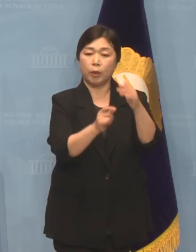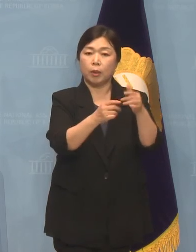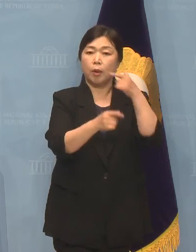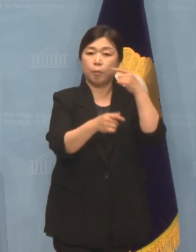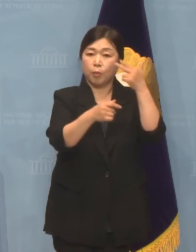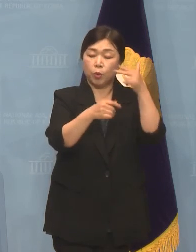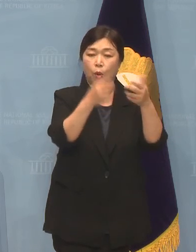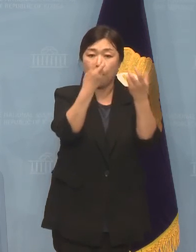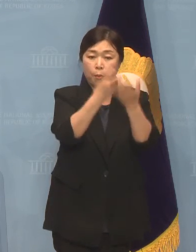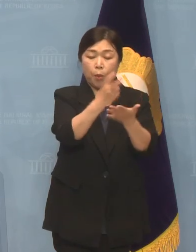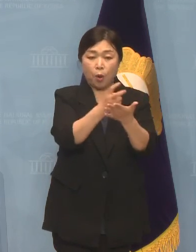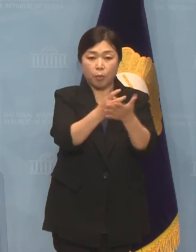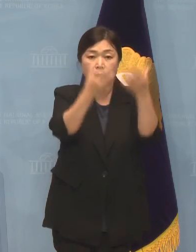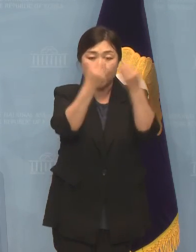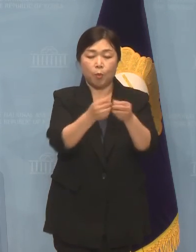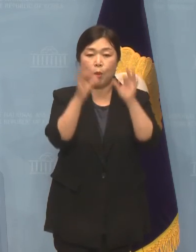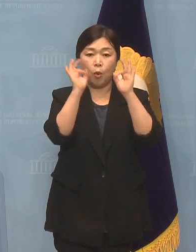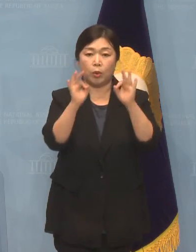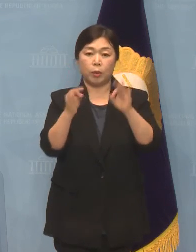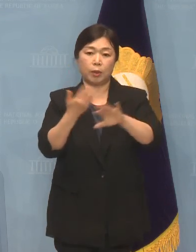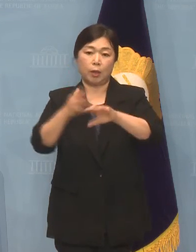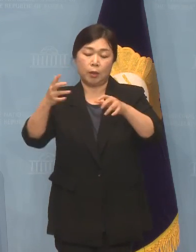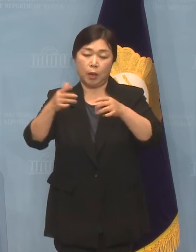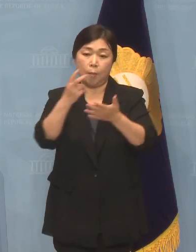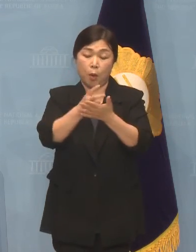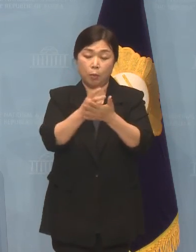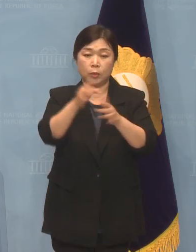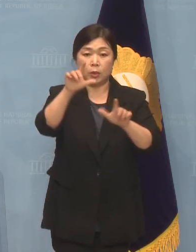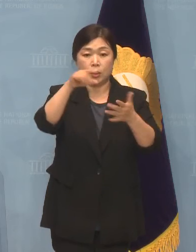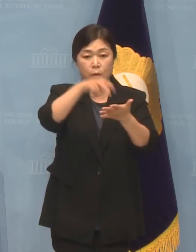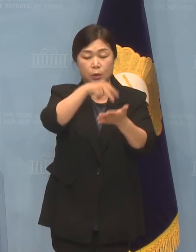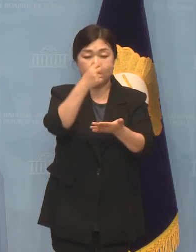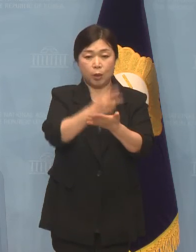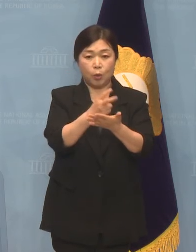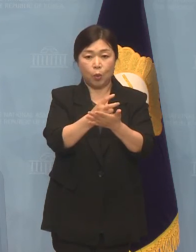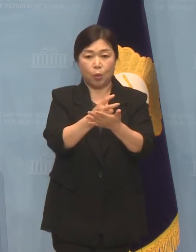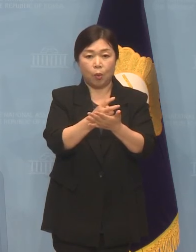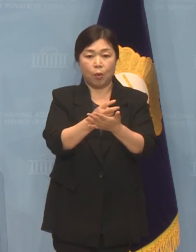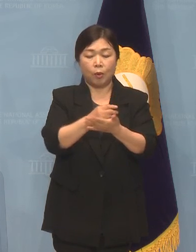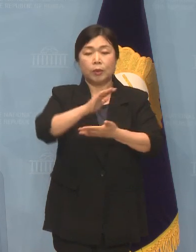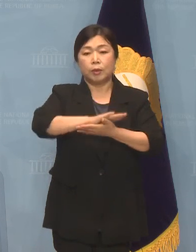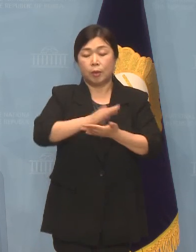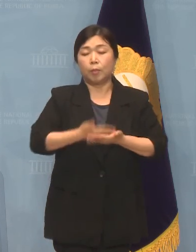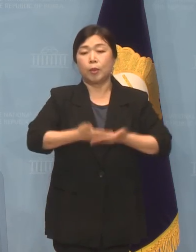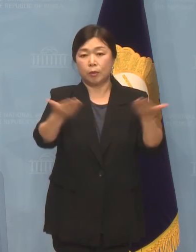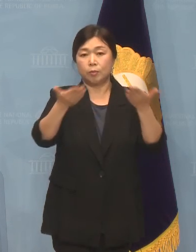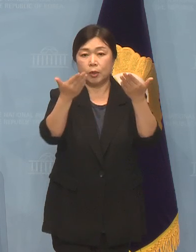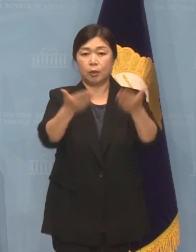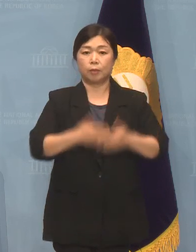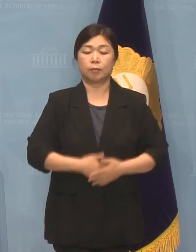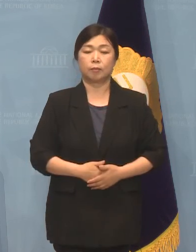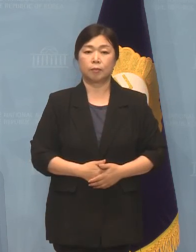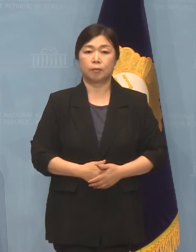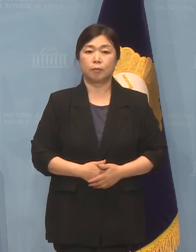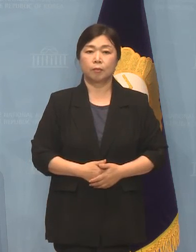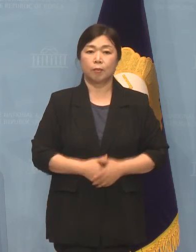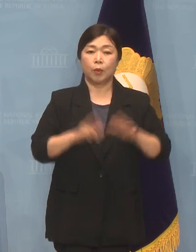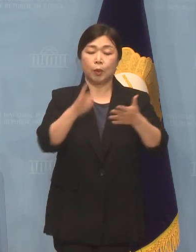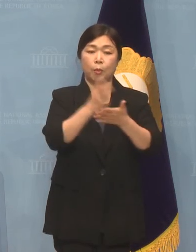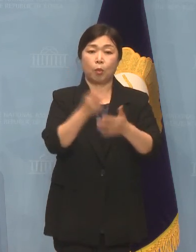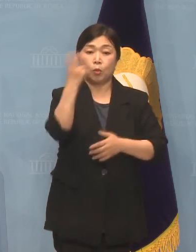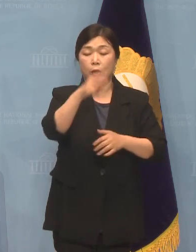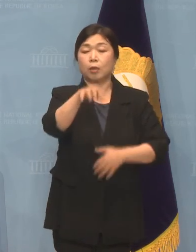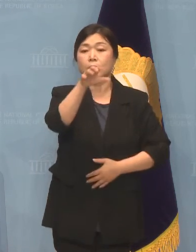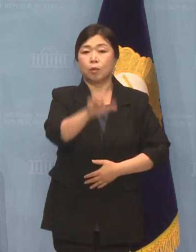입법례에 대하여 살펴보는 최신 외국 입법 정보 제164호를 발간합니다. 끝으로 국회